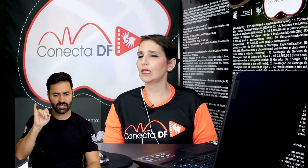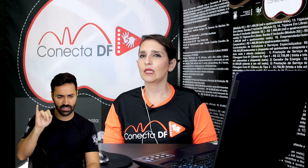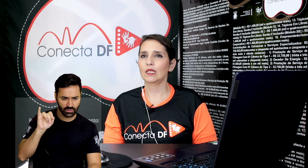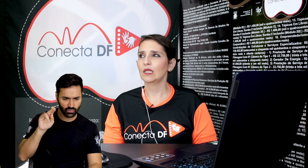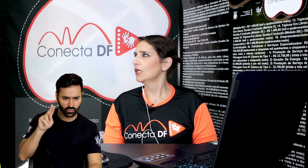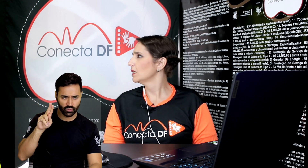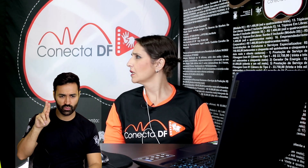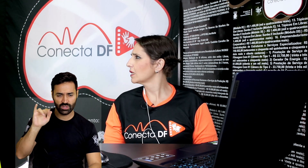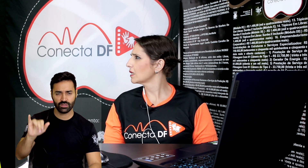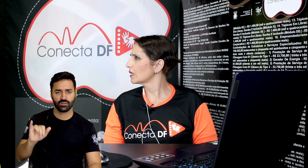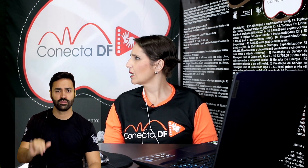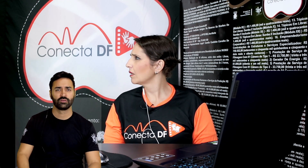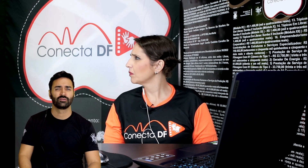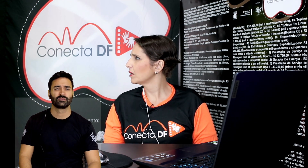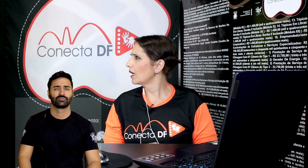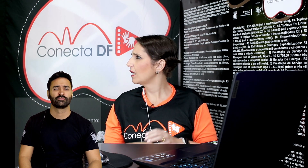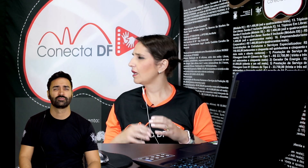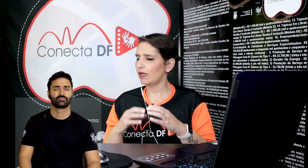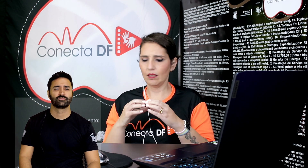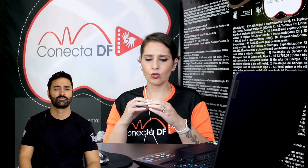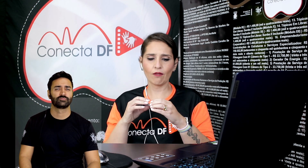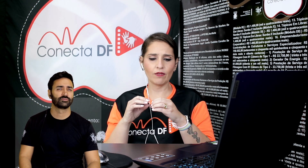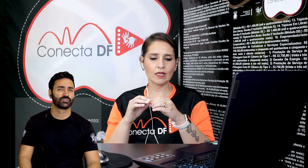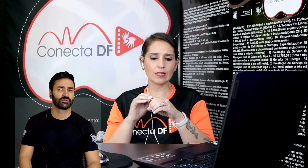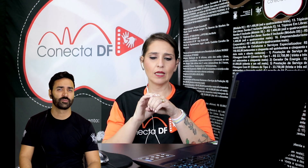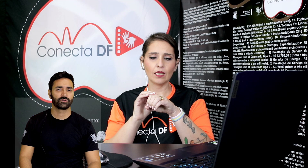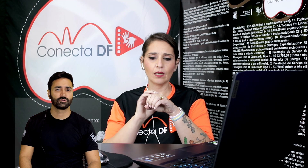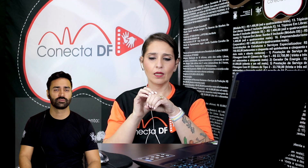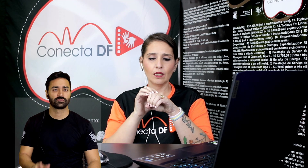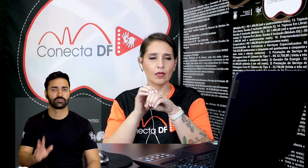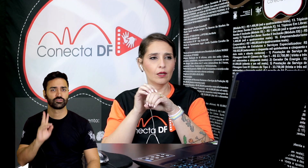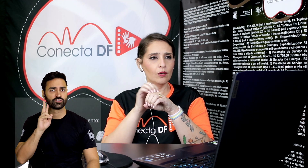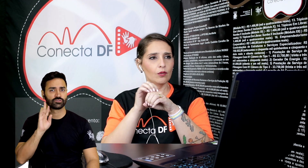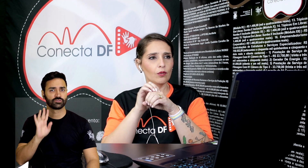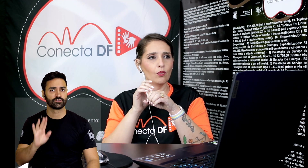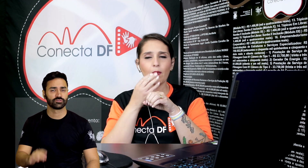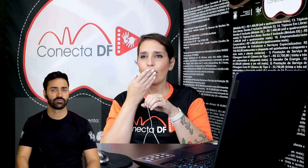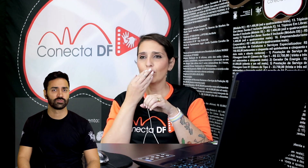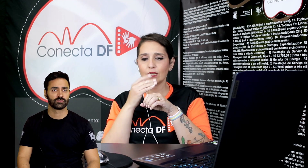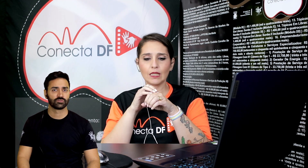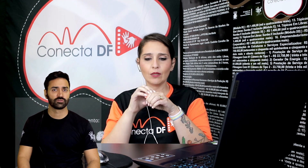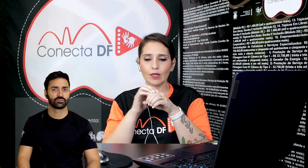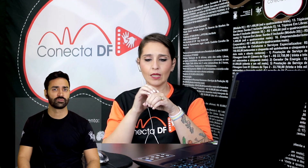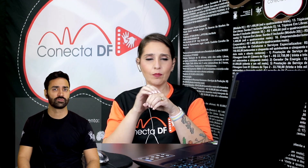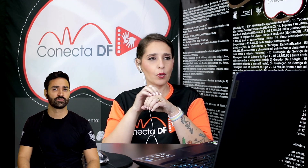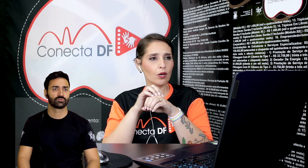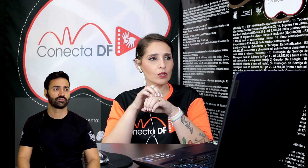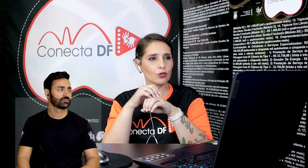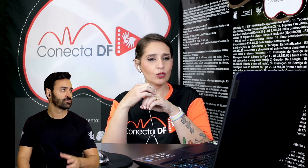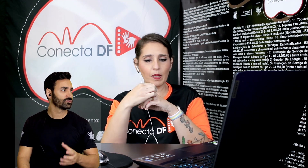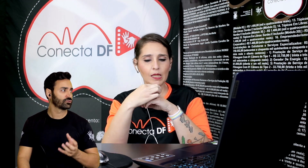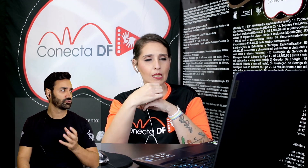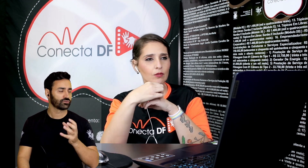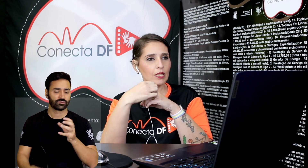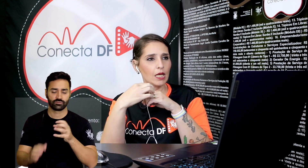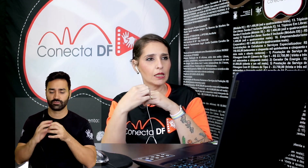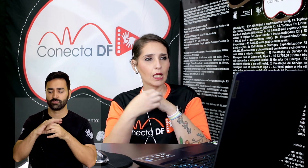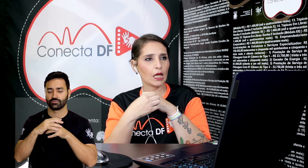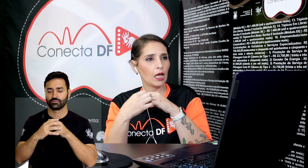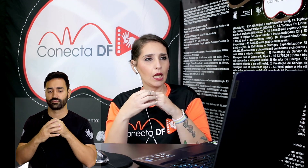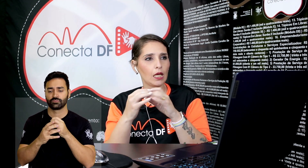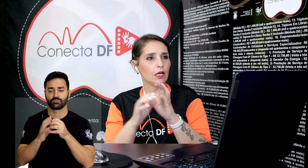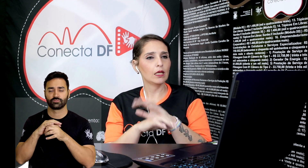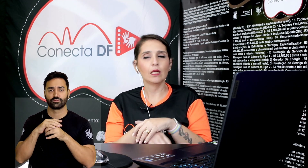classificadores, sabe? Eu já vi, assim, o marronzinho aqui por causa dos pelinhos que